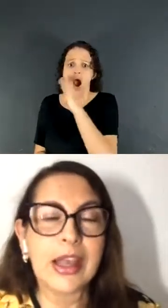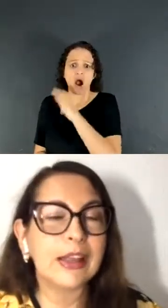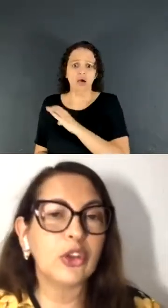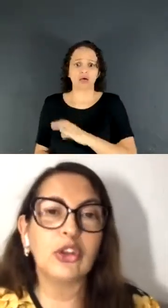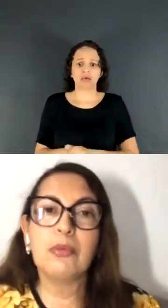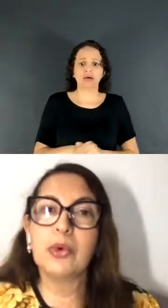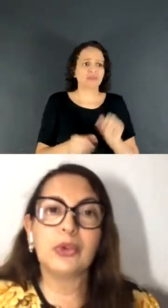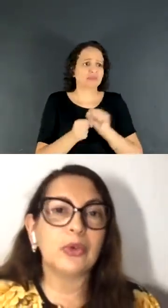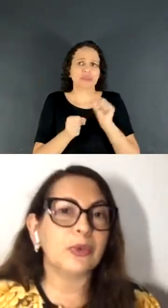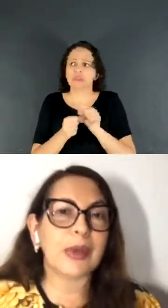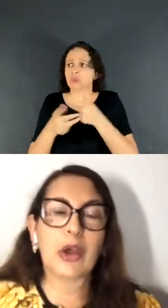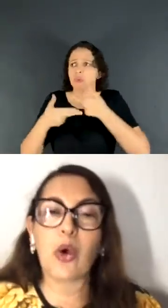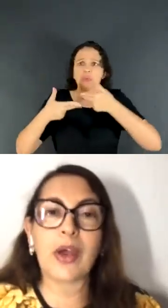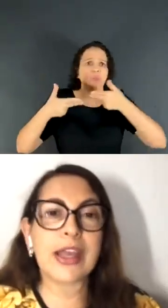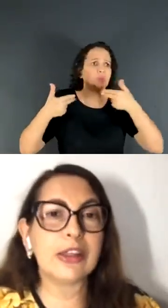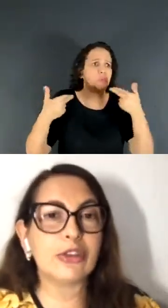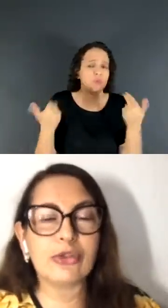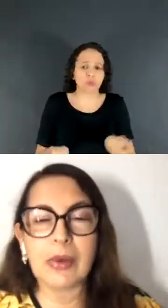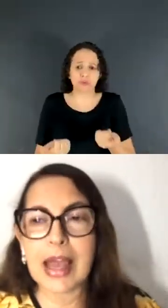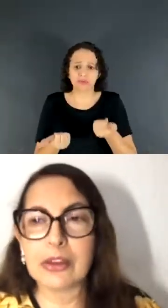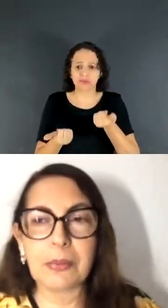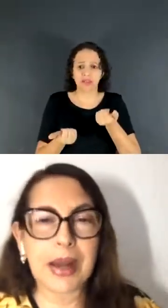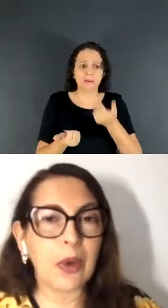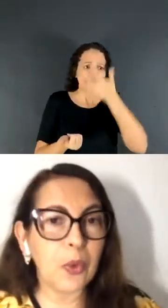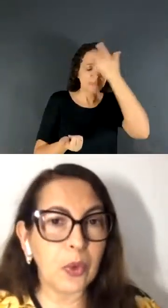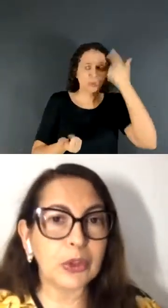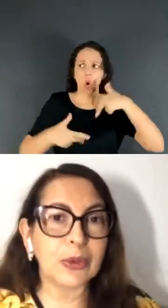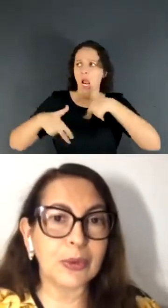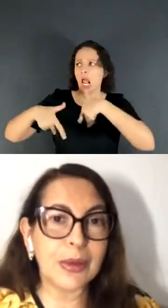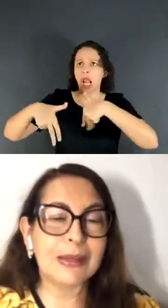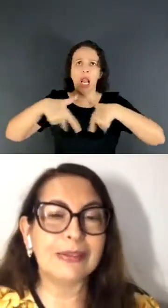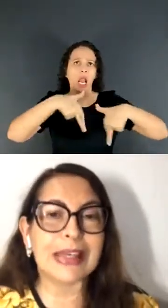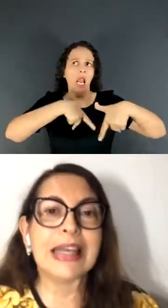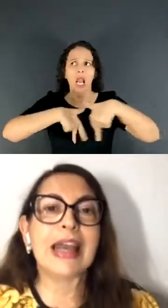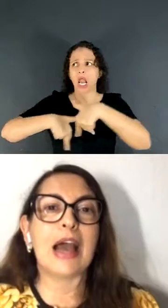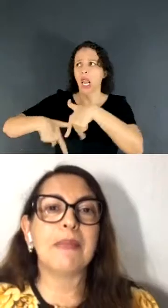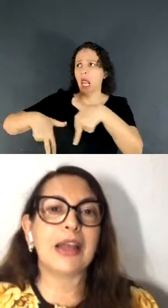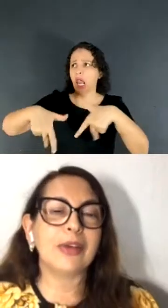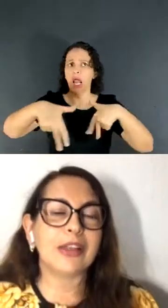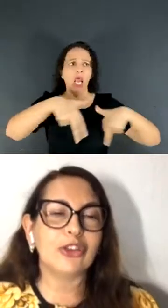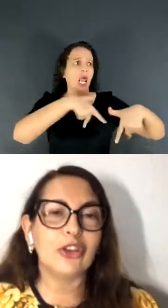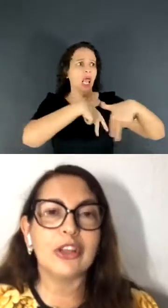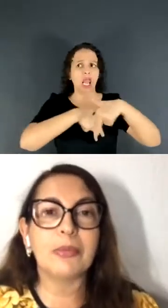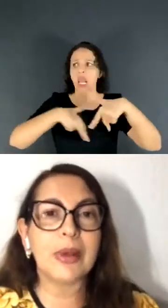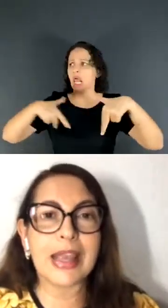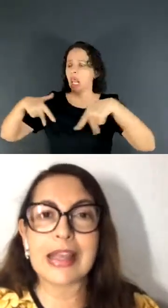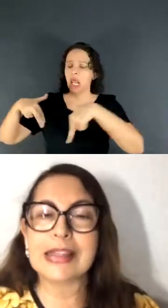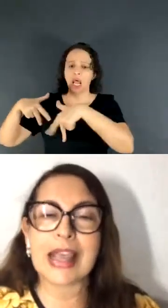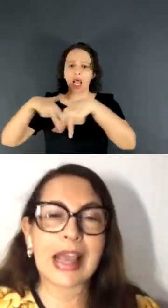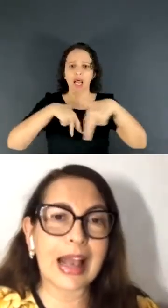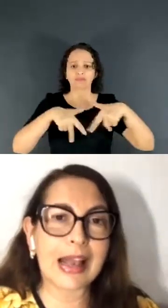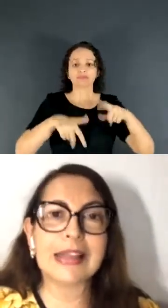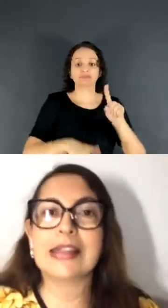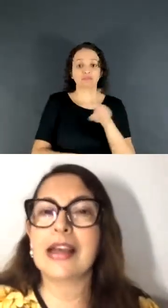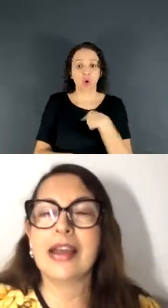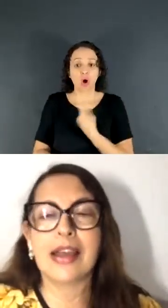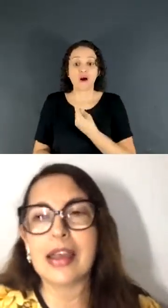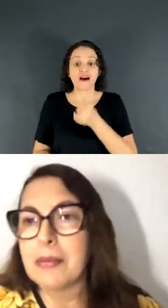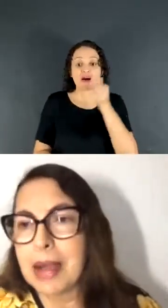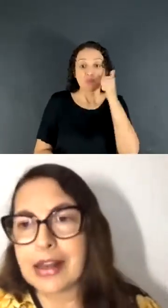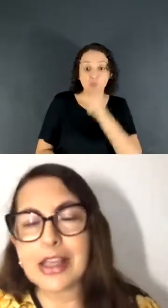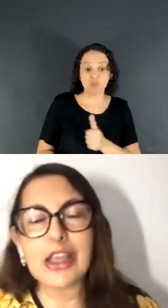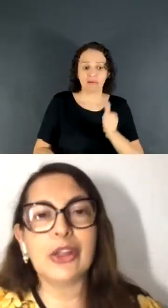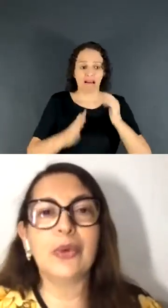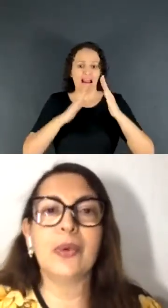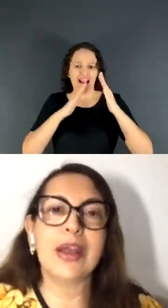conturbado, todo mundo, né, correndo de um lado para outro, né? A maioria de nós mulheres é casa,